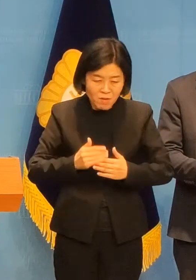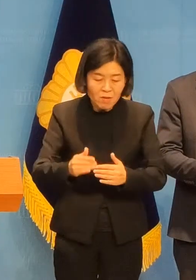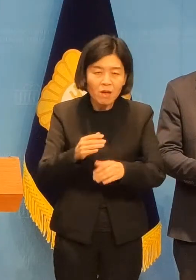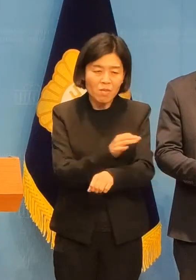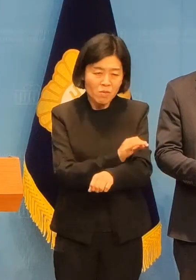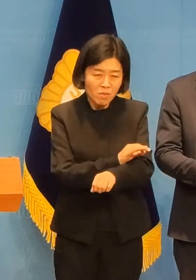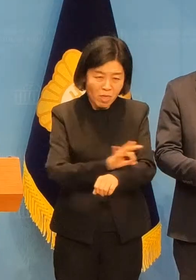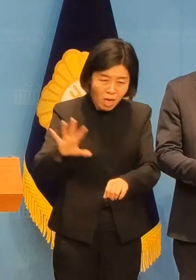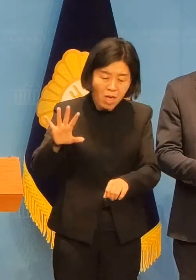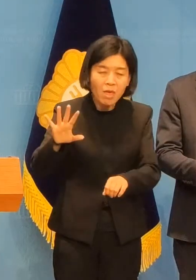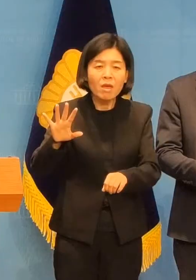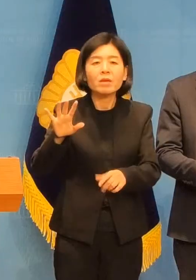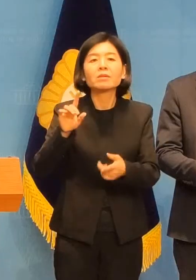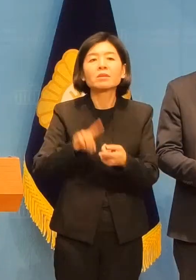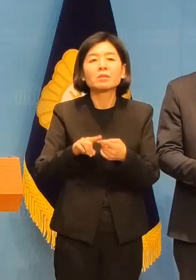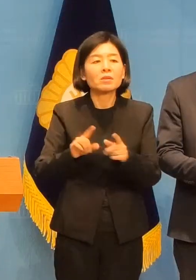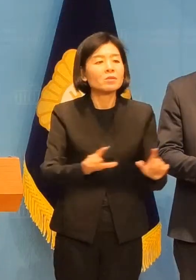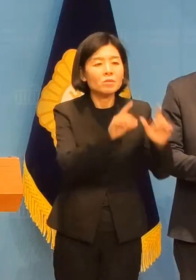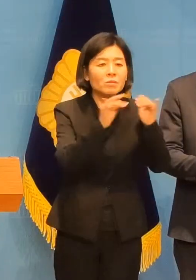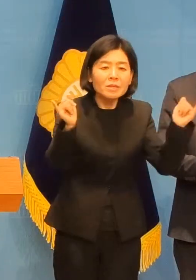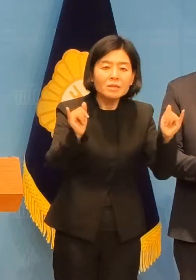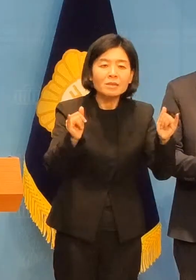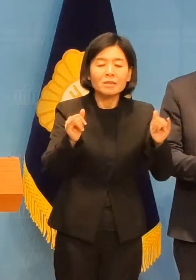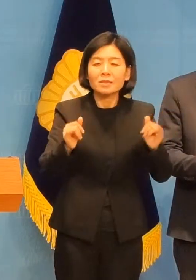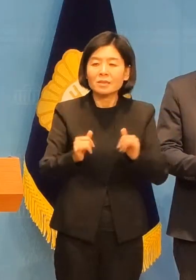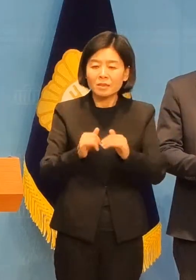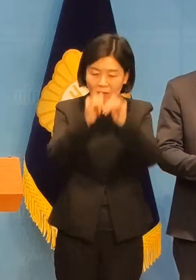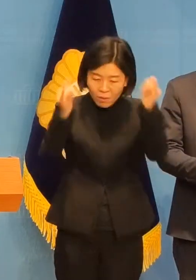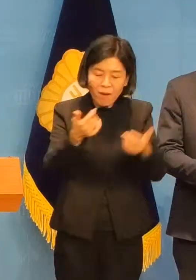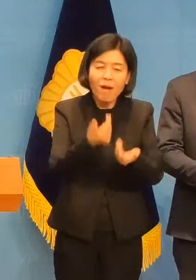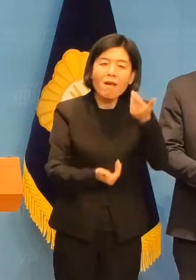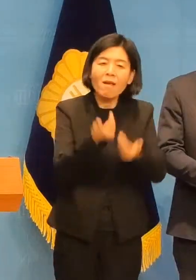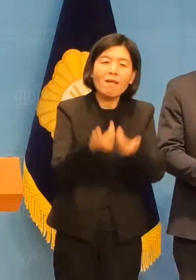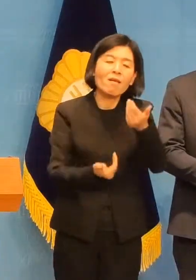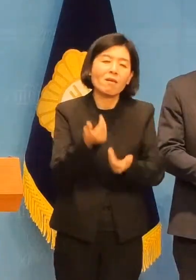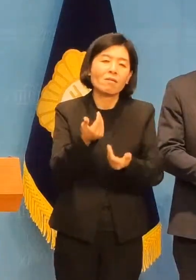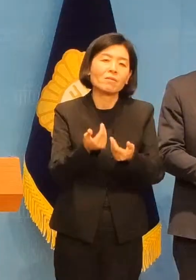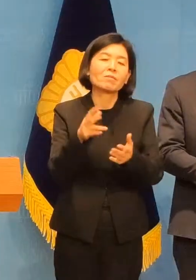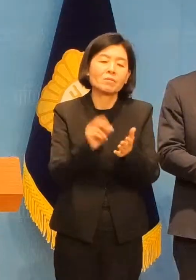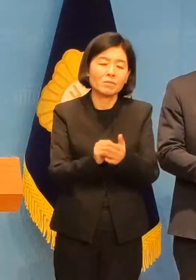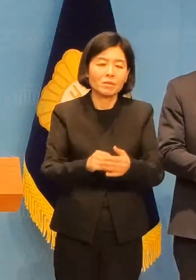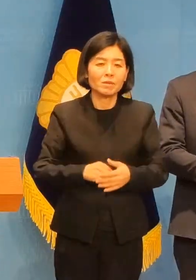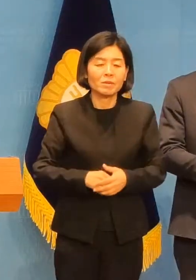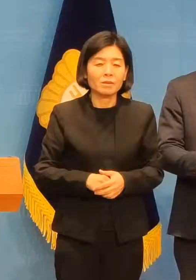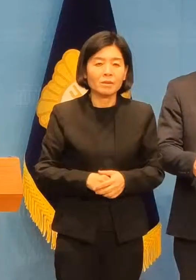막대한 주민 반발과 사회적 갈등만 초래할 뿐입니다.